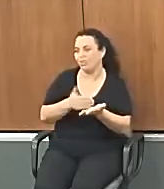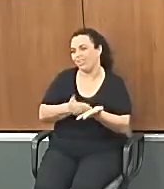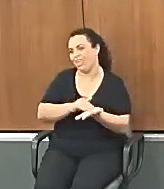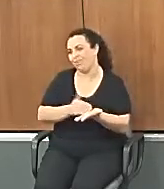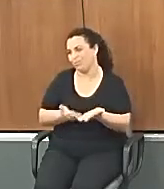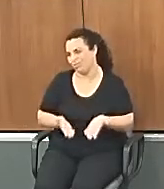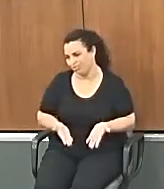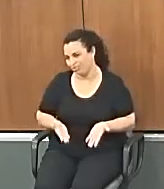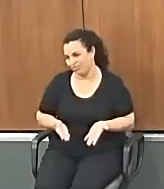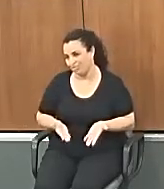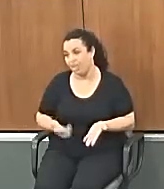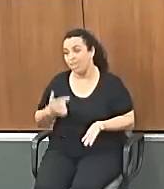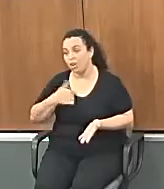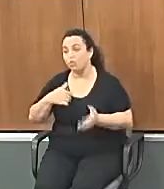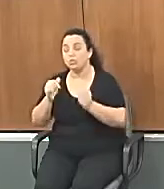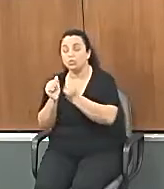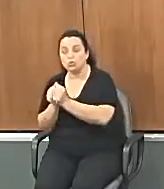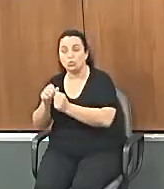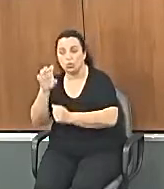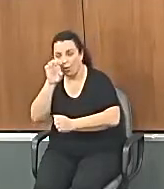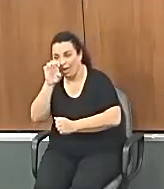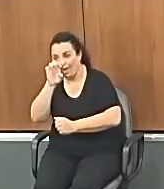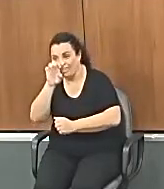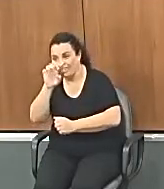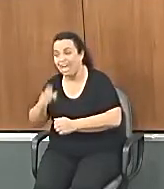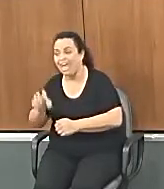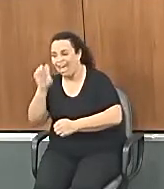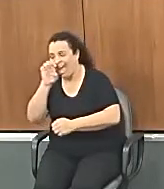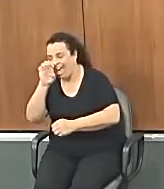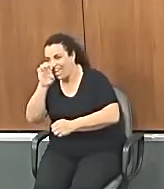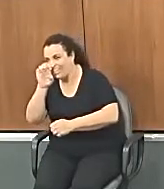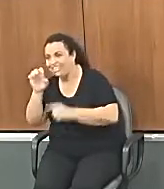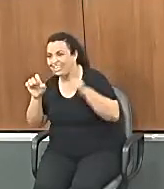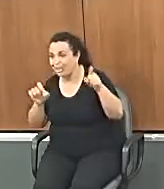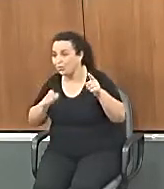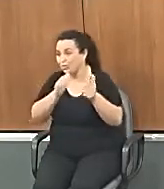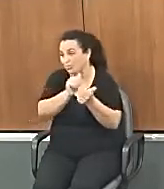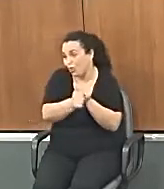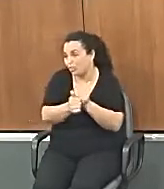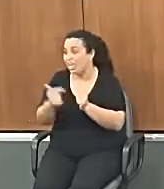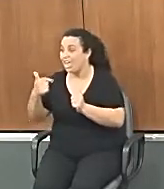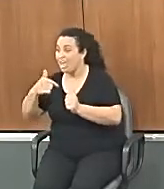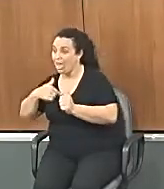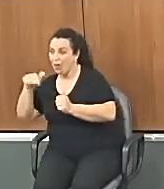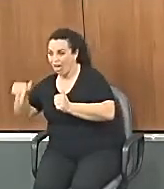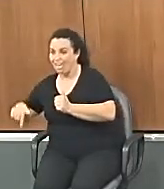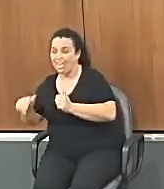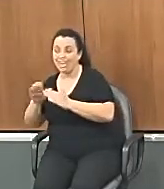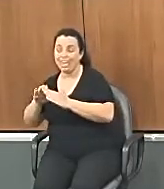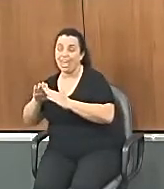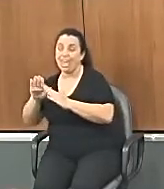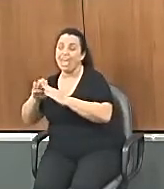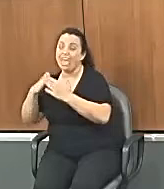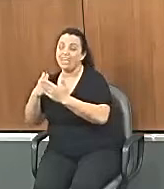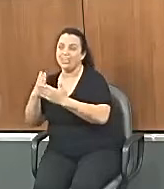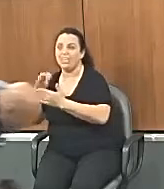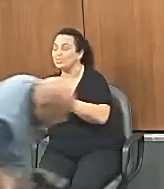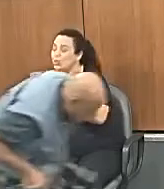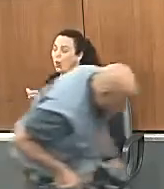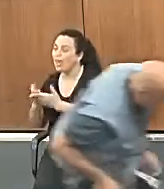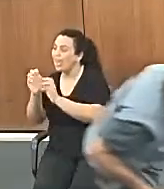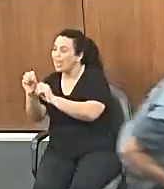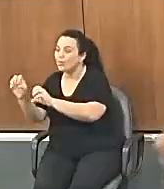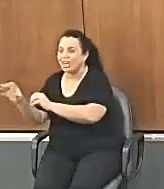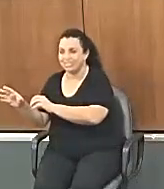assim como a ad neta numa ponta na outra ponta que aponta da educação é o que eu sinto lá dentro da escola as